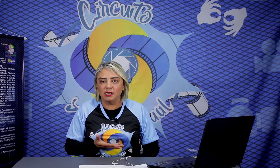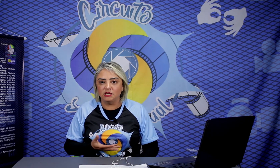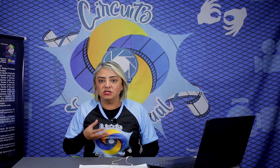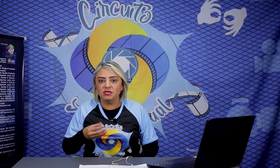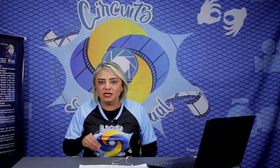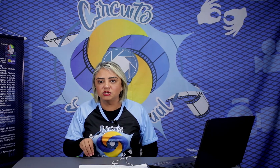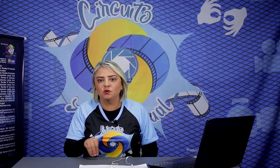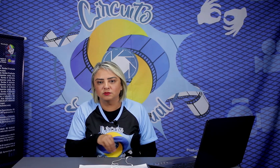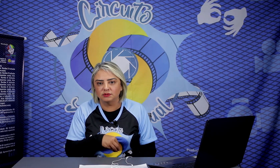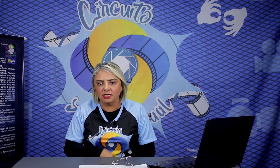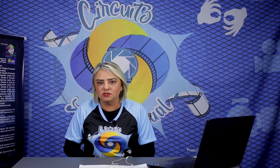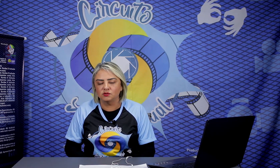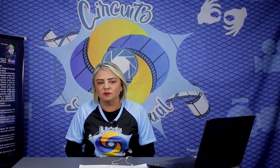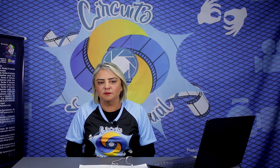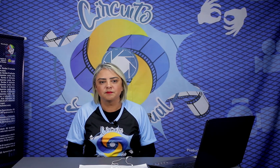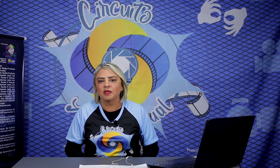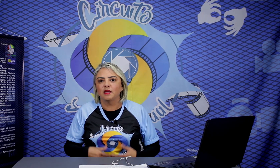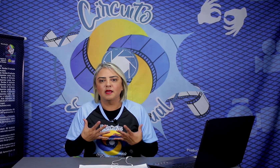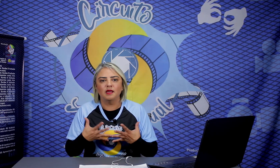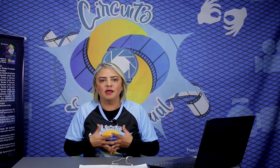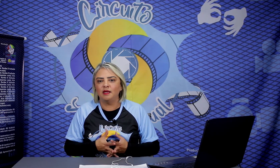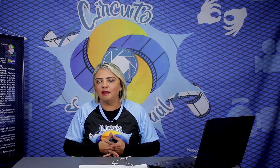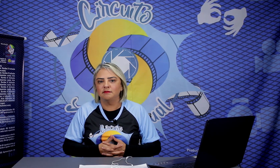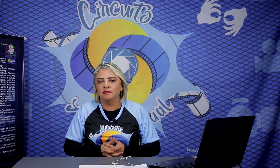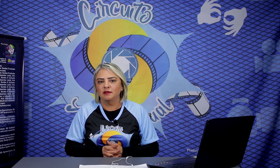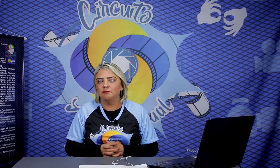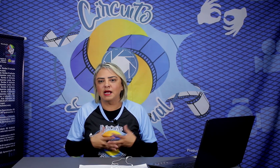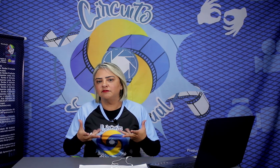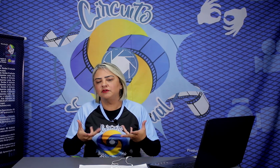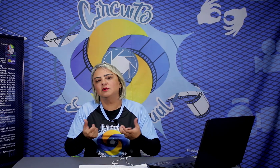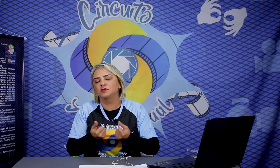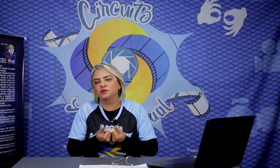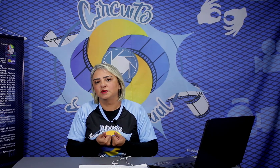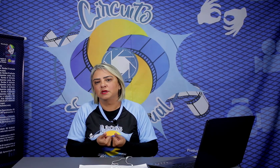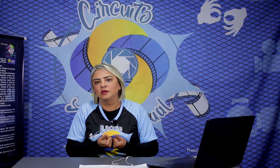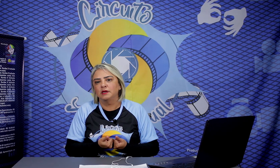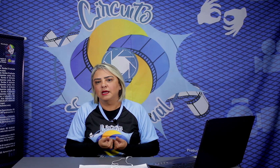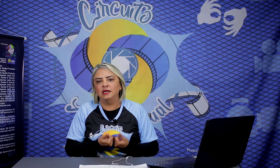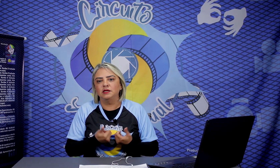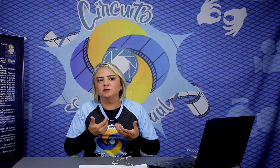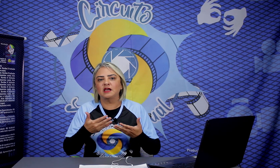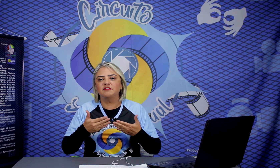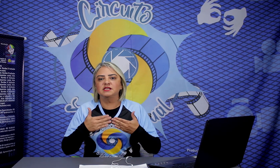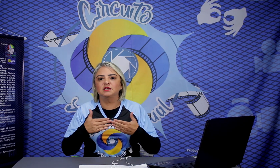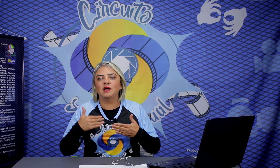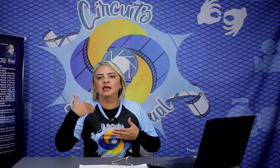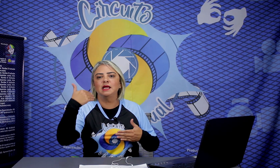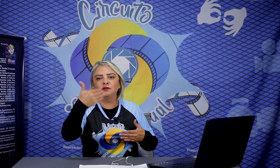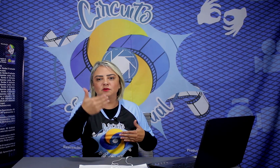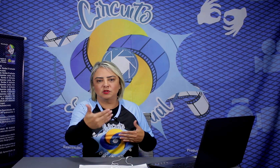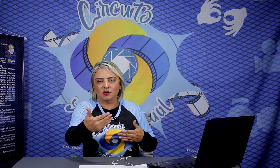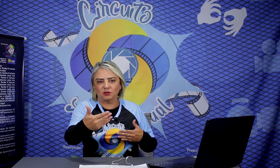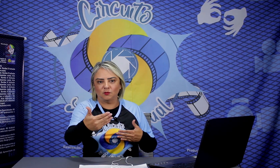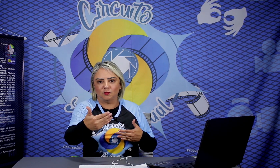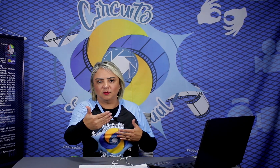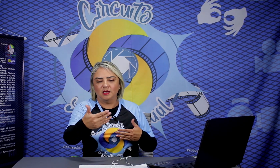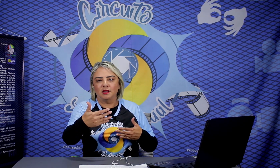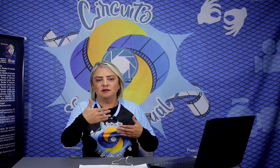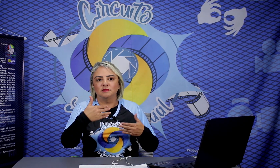ambiente, neste contexto, é maravilhoso. Ele não está fazendo além do que o ator,